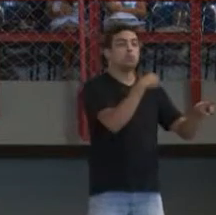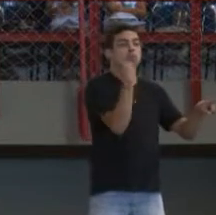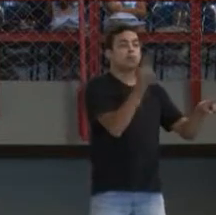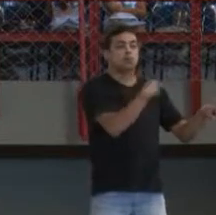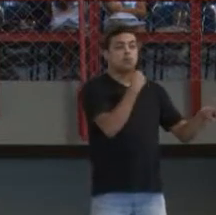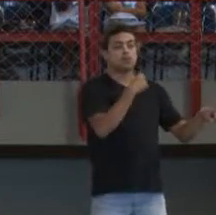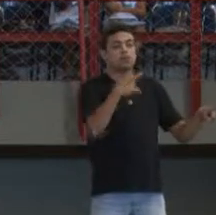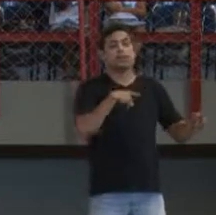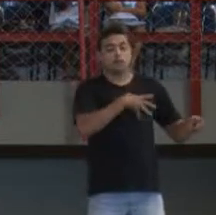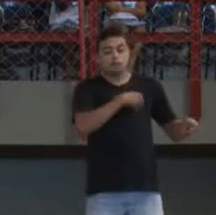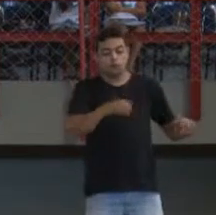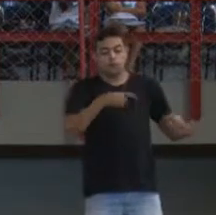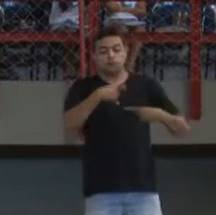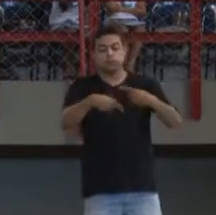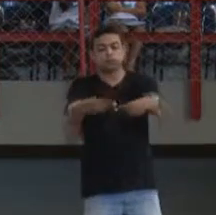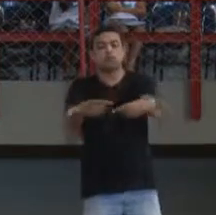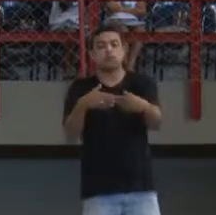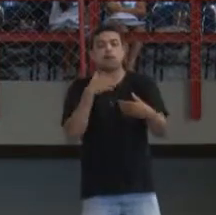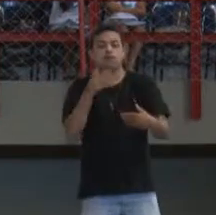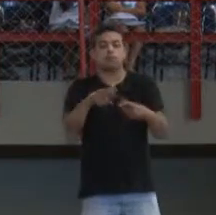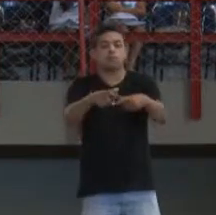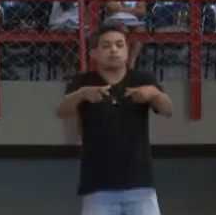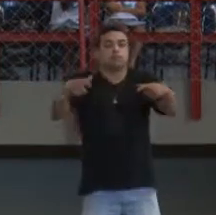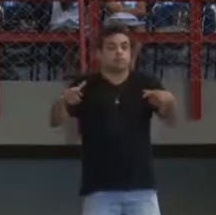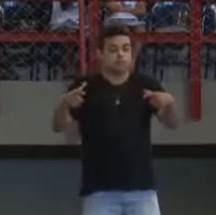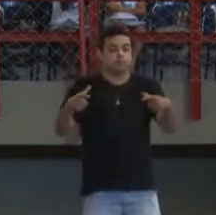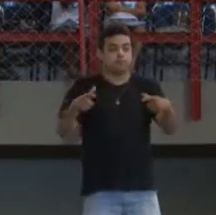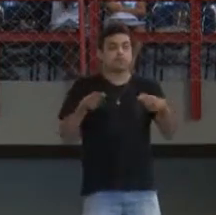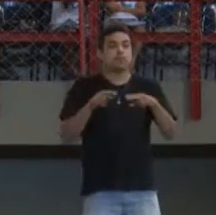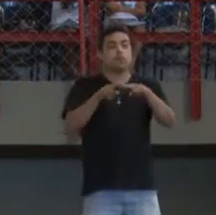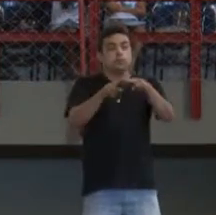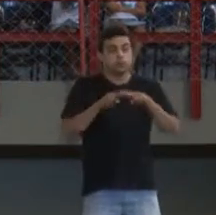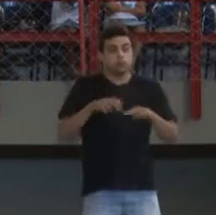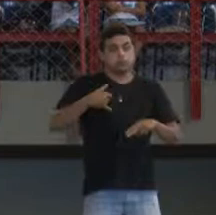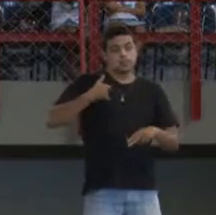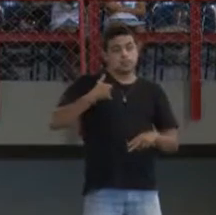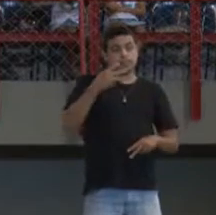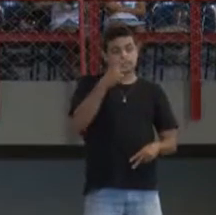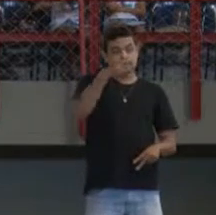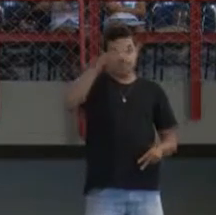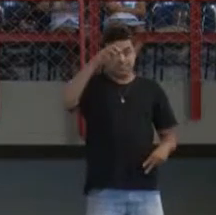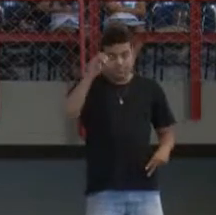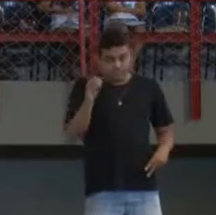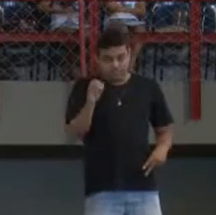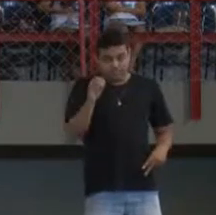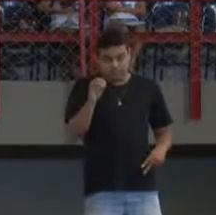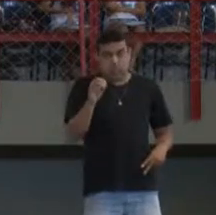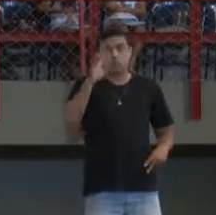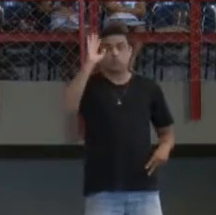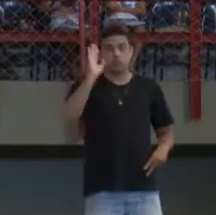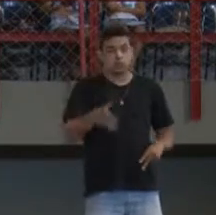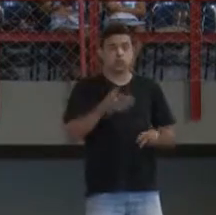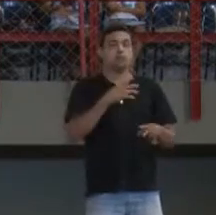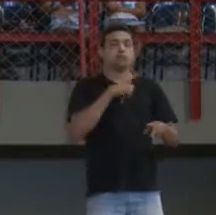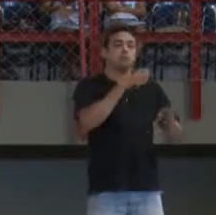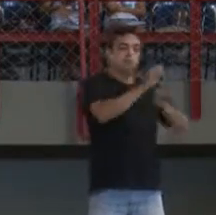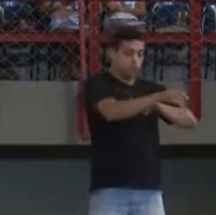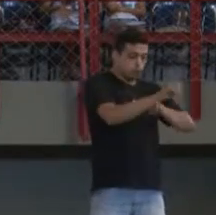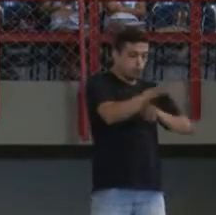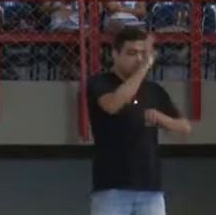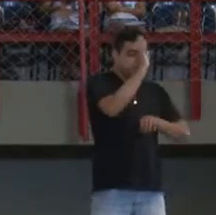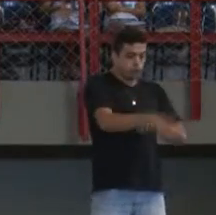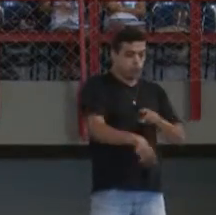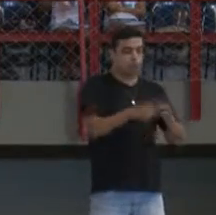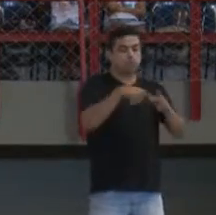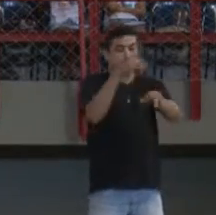quem é que ia gerar os filhos? Então, o cara aos 30 anos, ele fez a educação e o treinamento